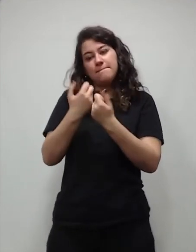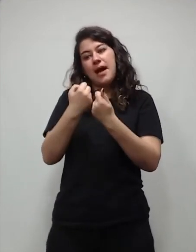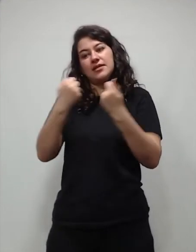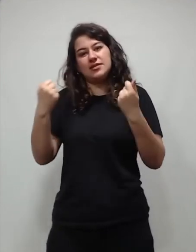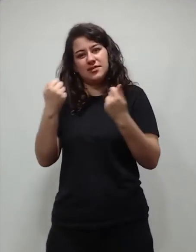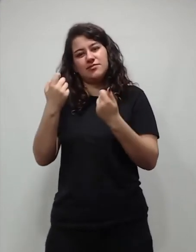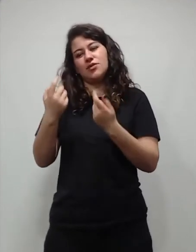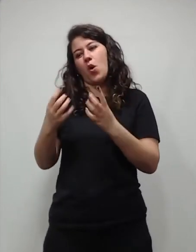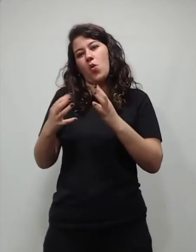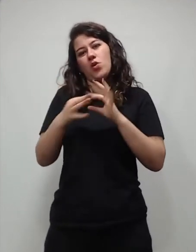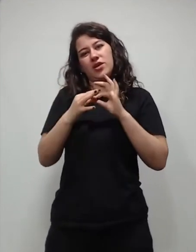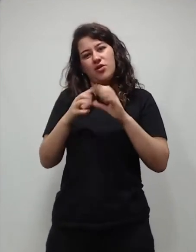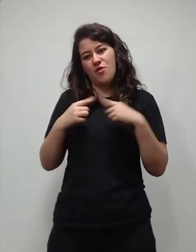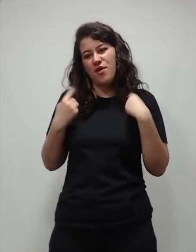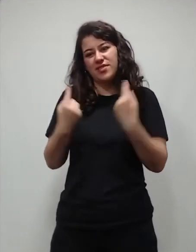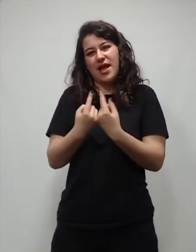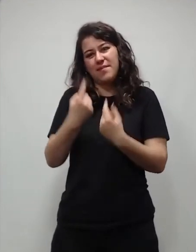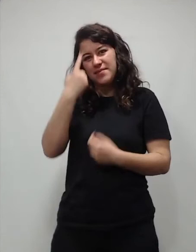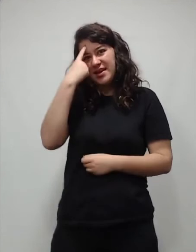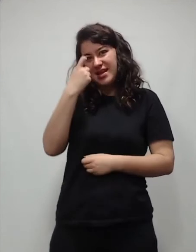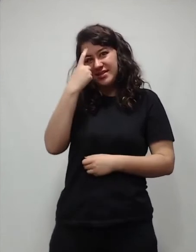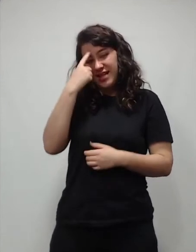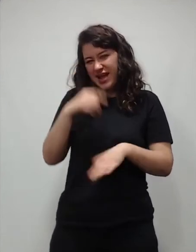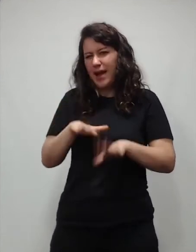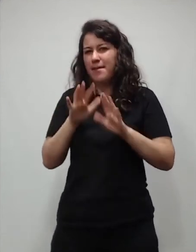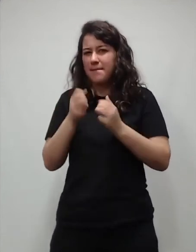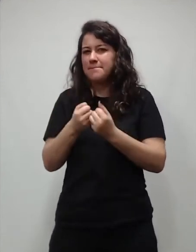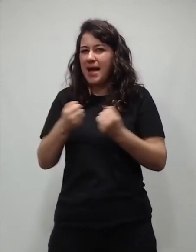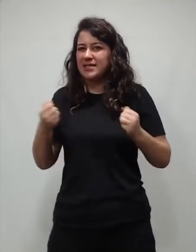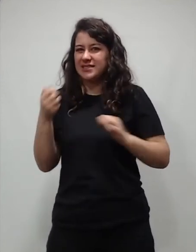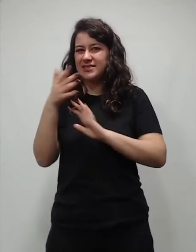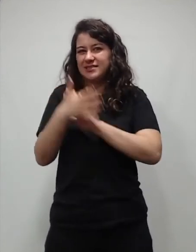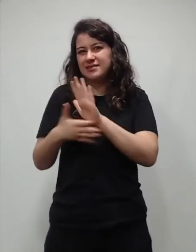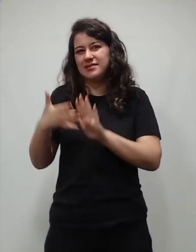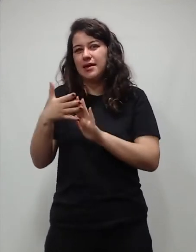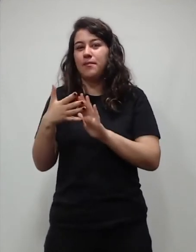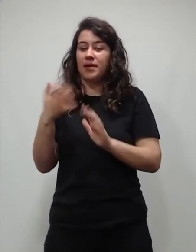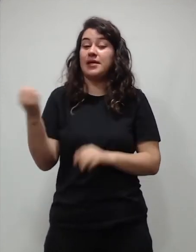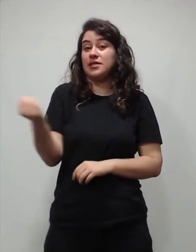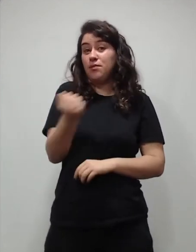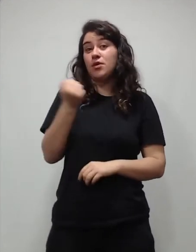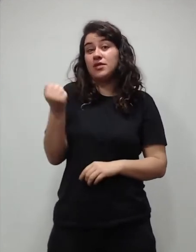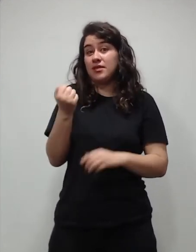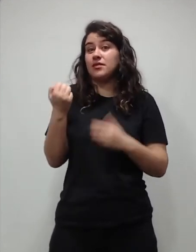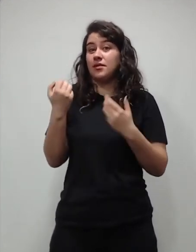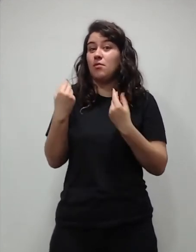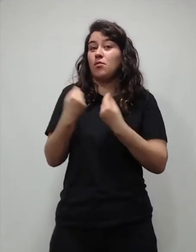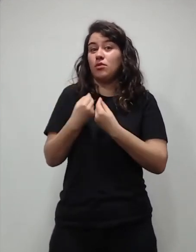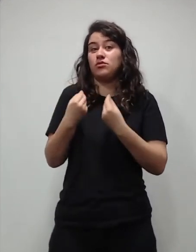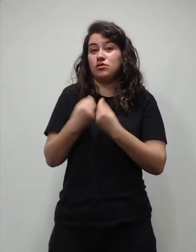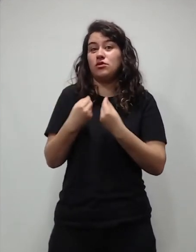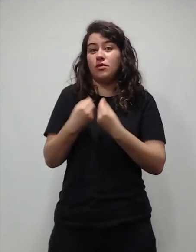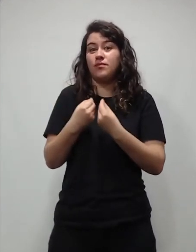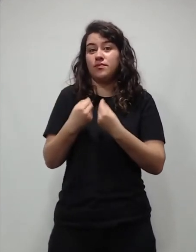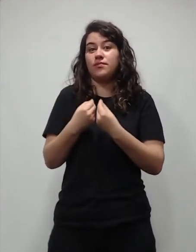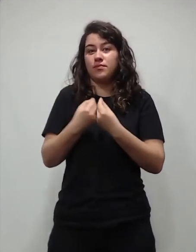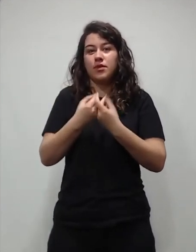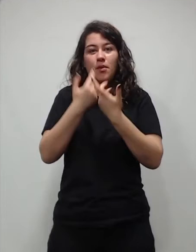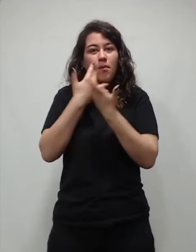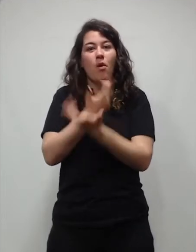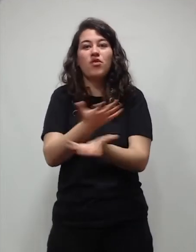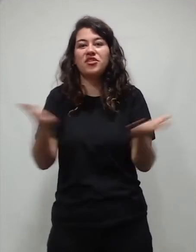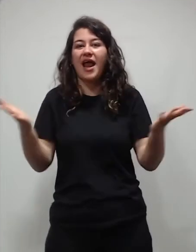nuestra experiencia, capaz que nos detenemos un poquito más, porque nos importa mucho esto, transmitir